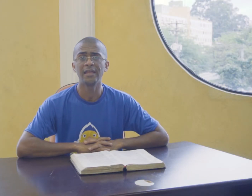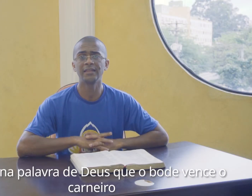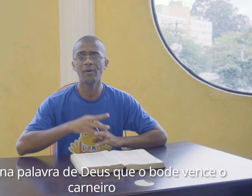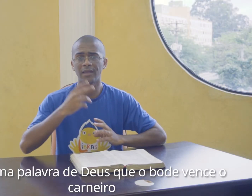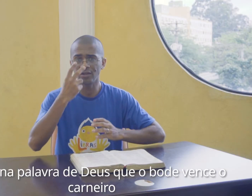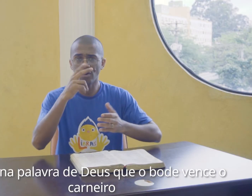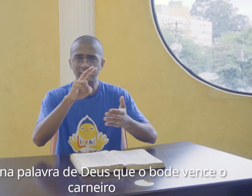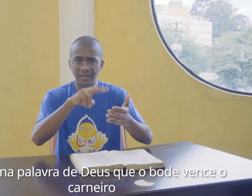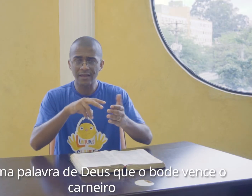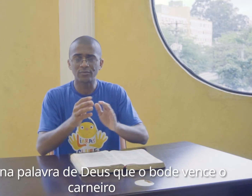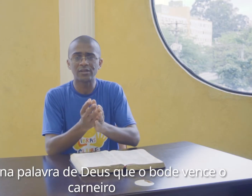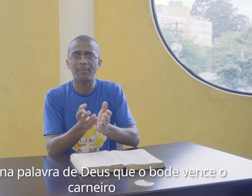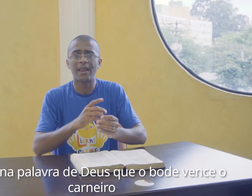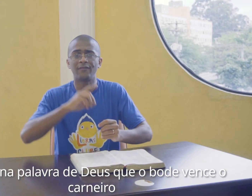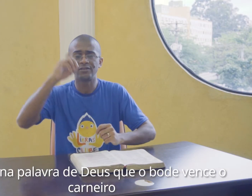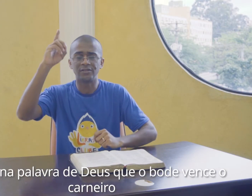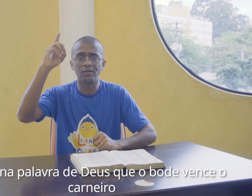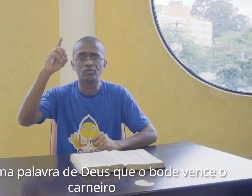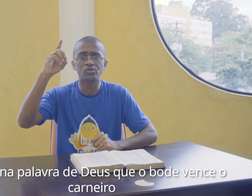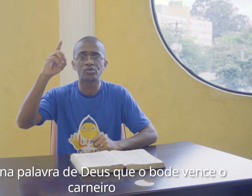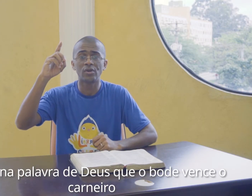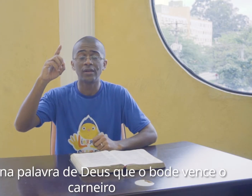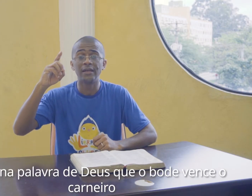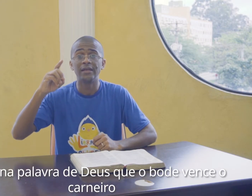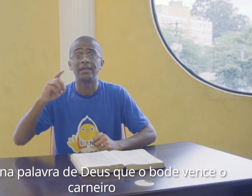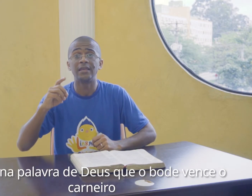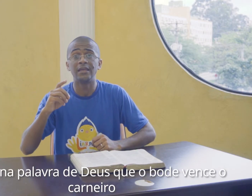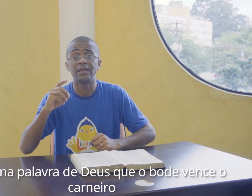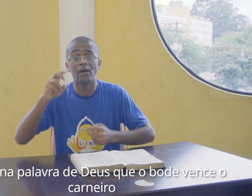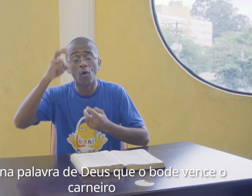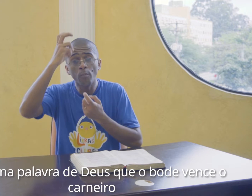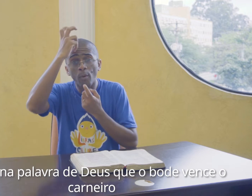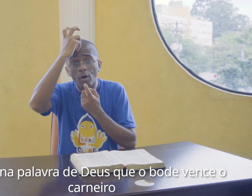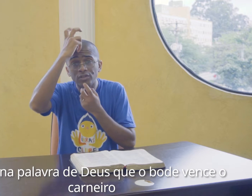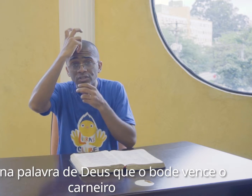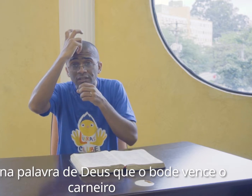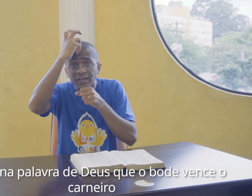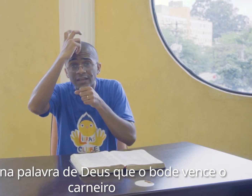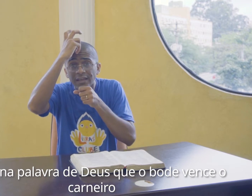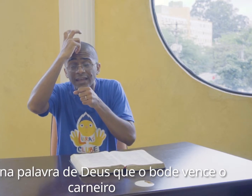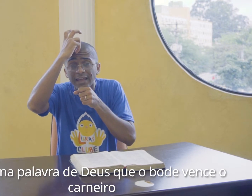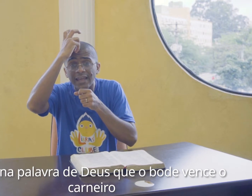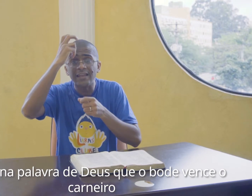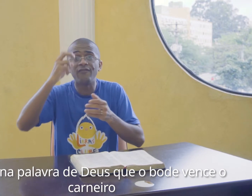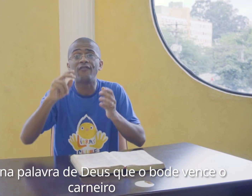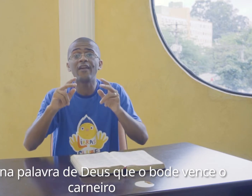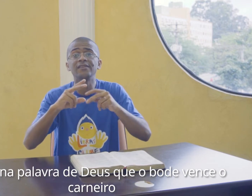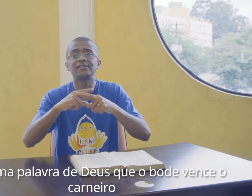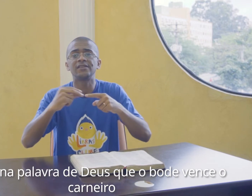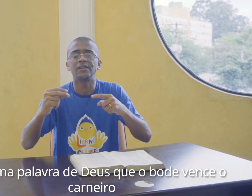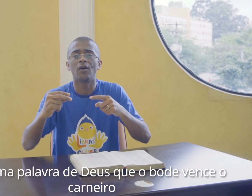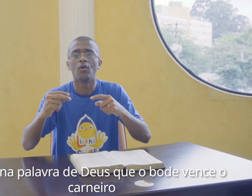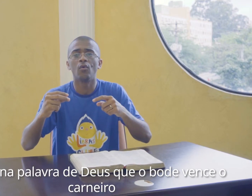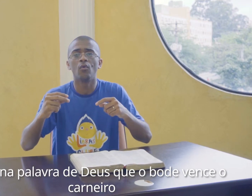Então aqui nós lemos na palavra de Deus que o bode, ele vence